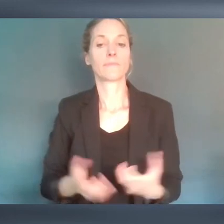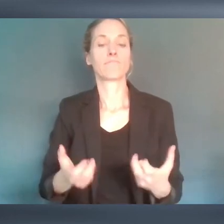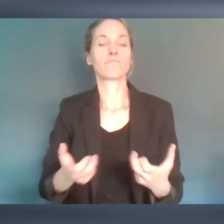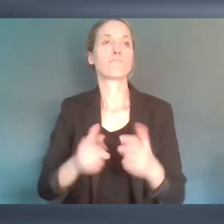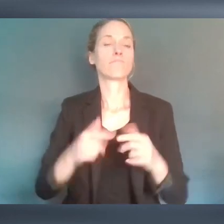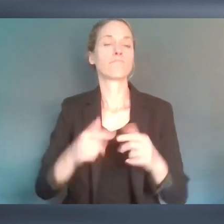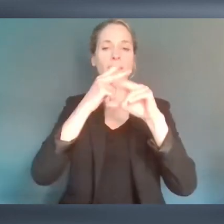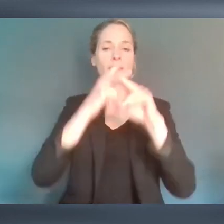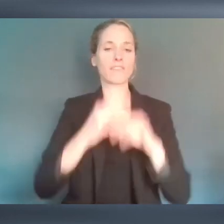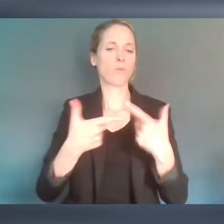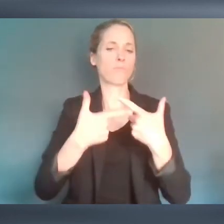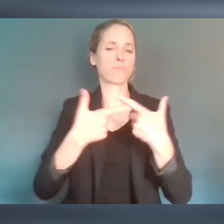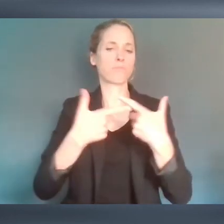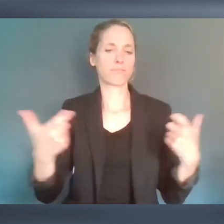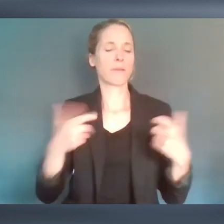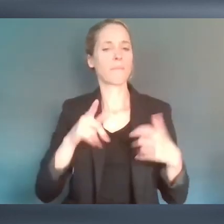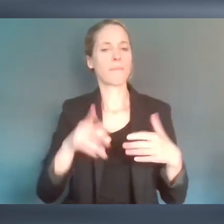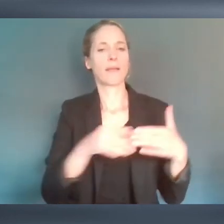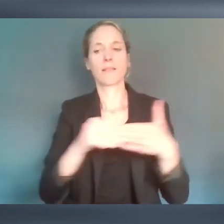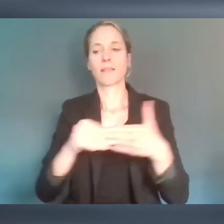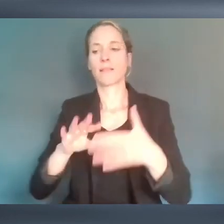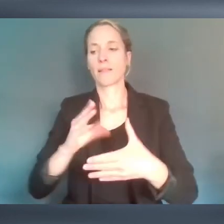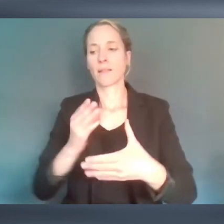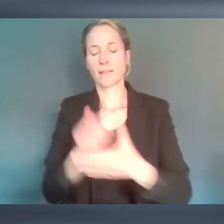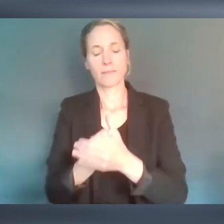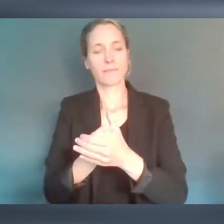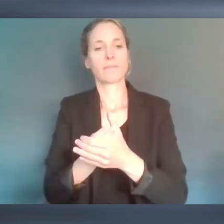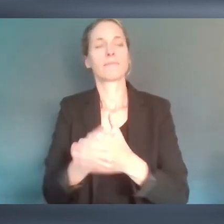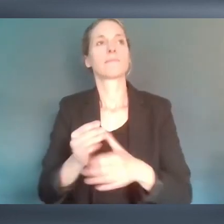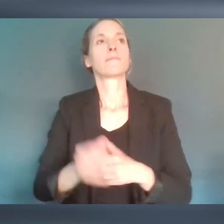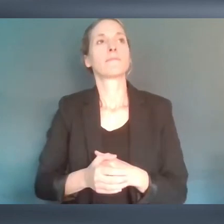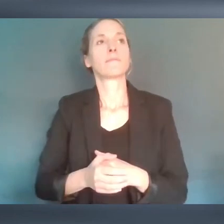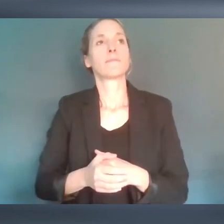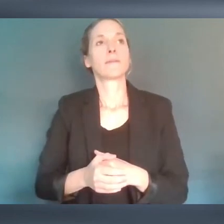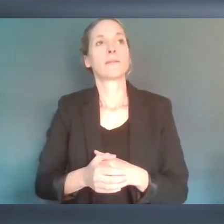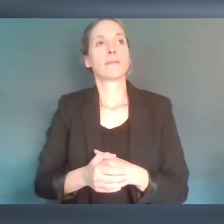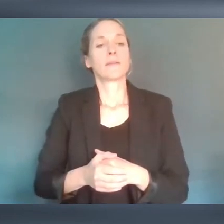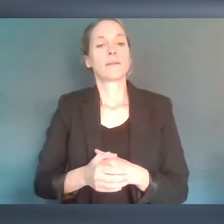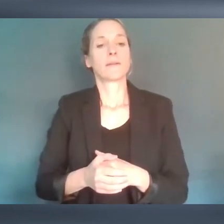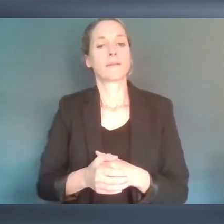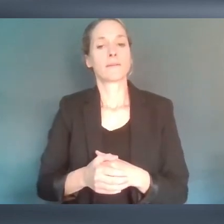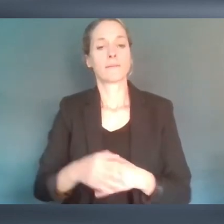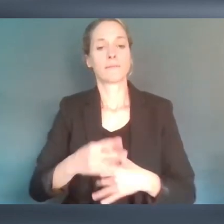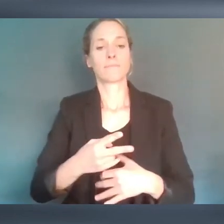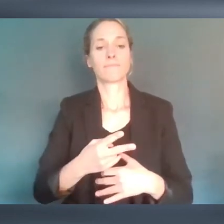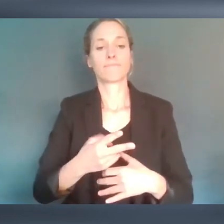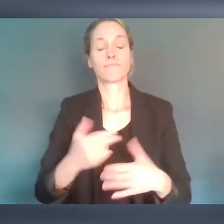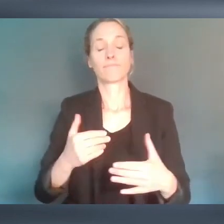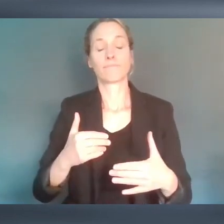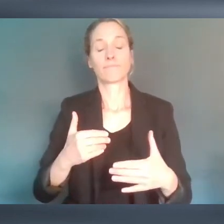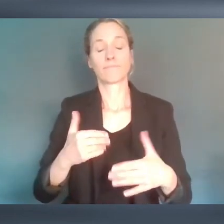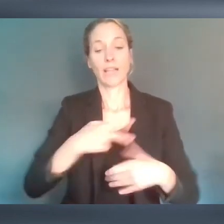du leadership inclusif, que les outils manquent en grande partie encore, je pense à des outils